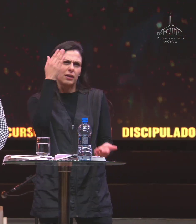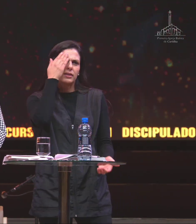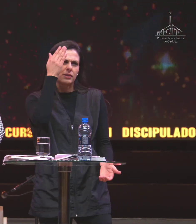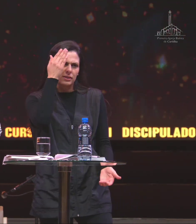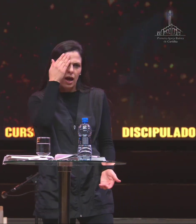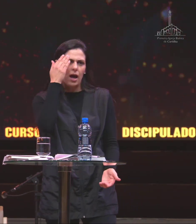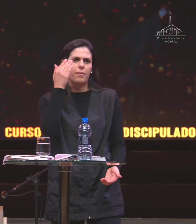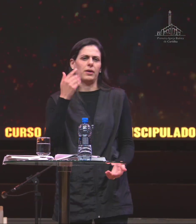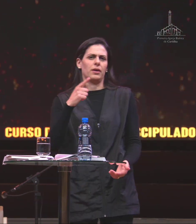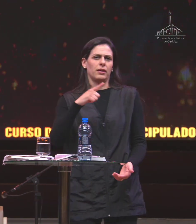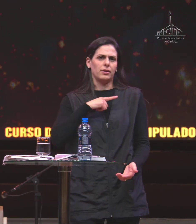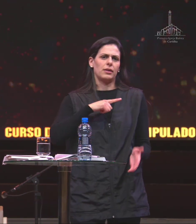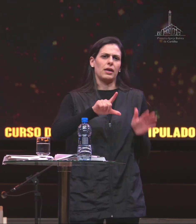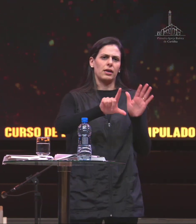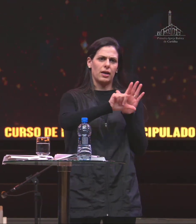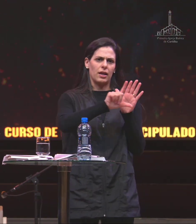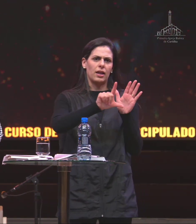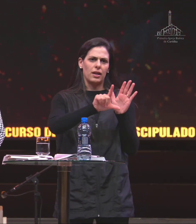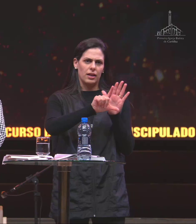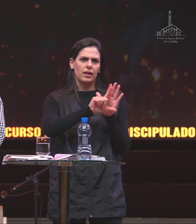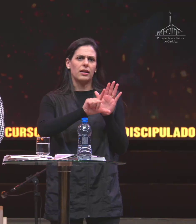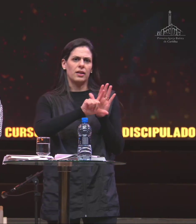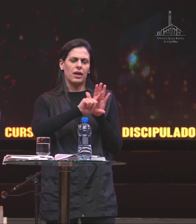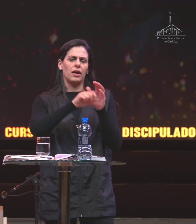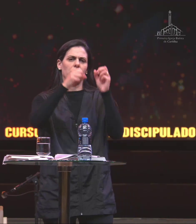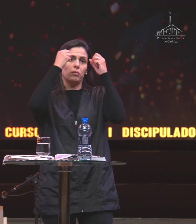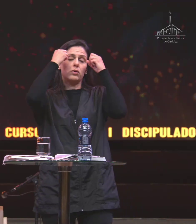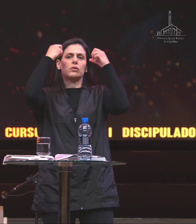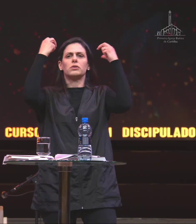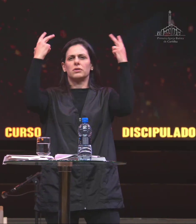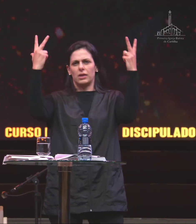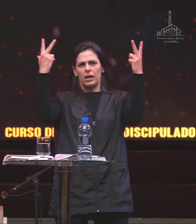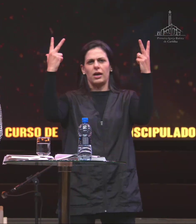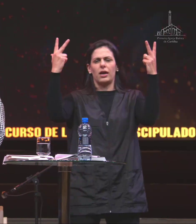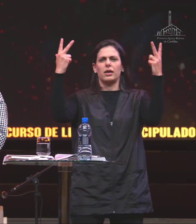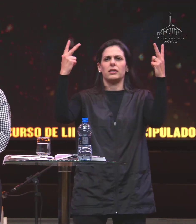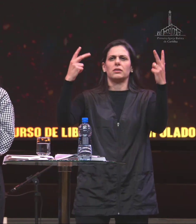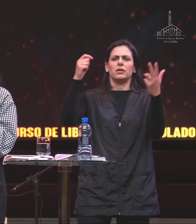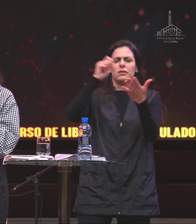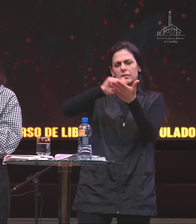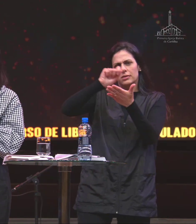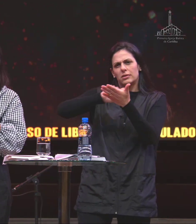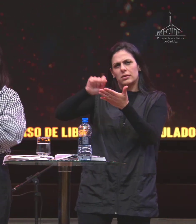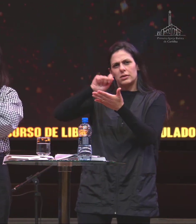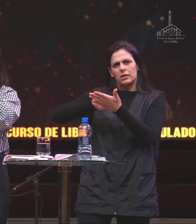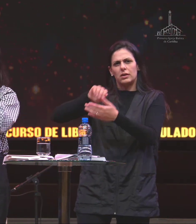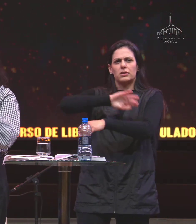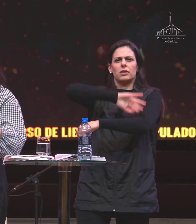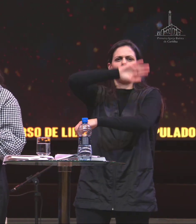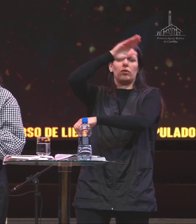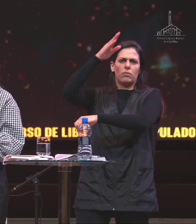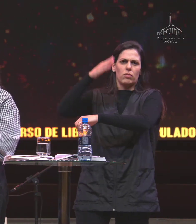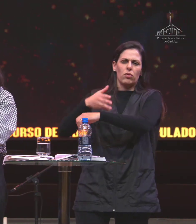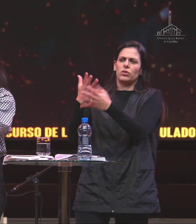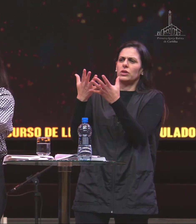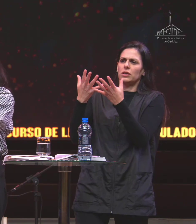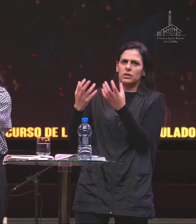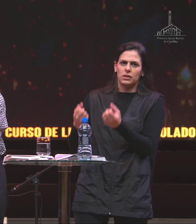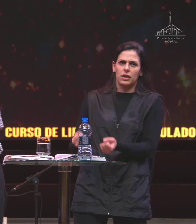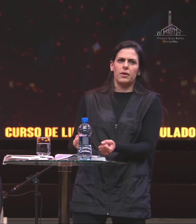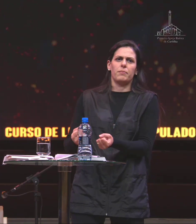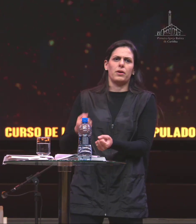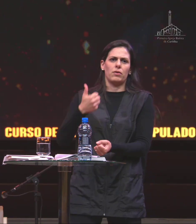Atos 19 sobre isso. E ele está ali fazendo 2 perguntas. É óbvio que a resposta é não, mas ele está fazendo as pessoas